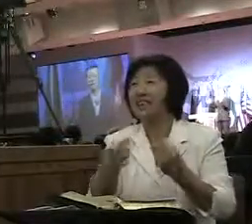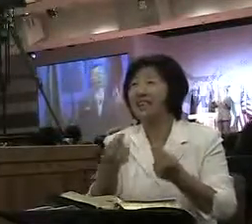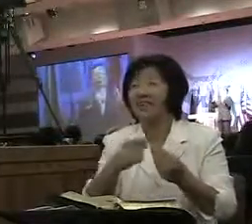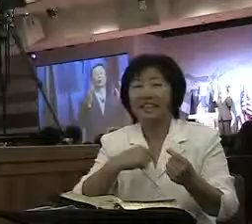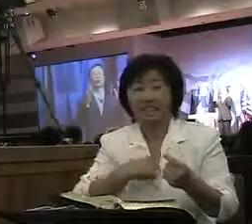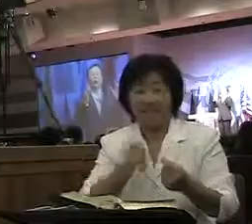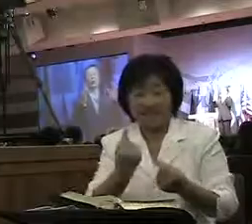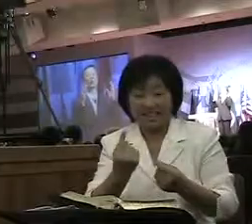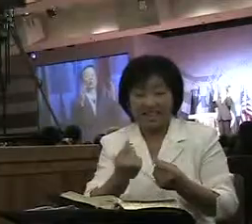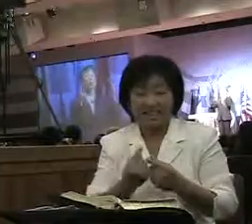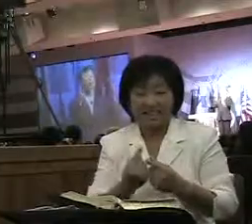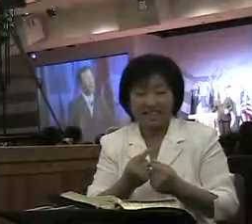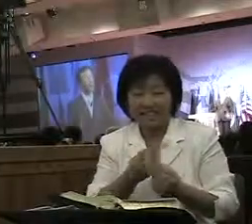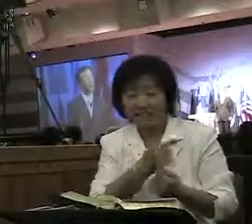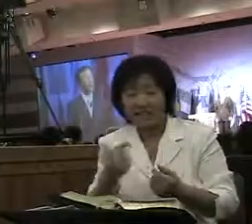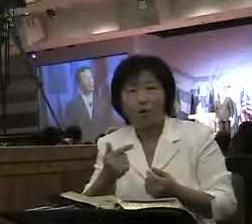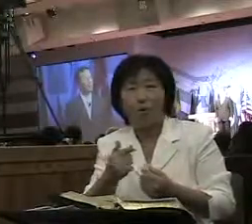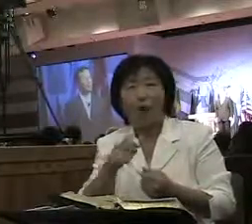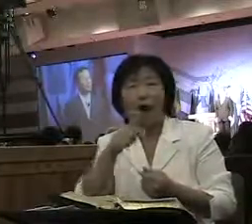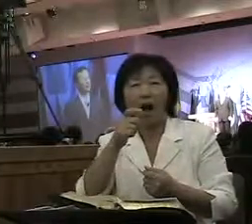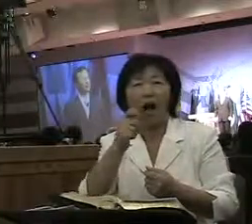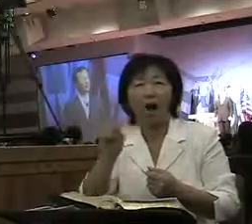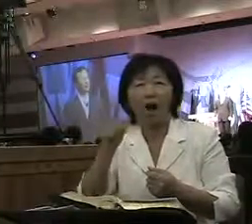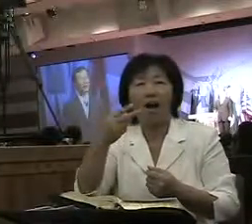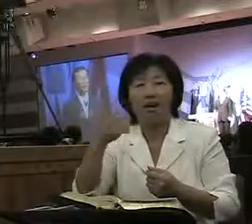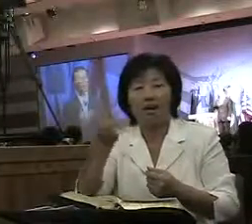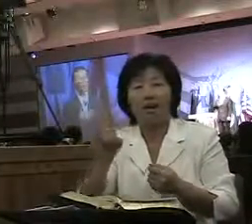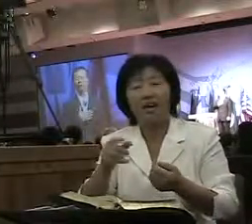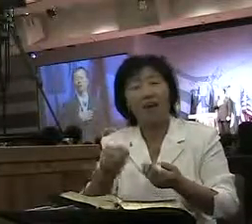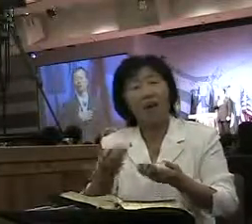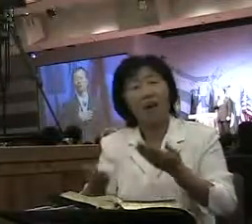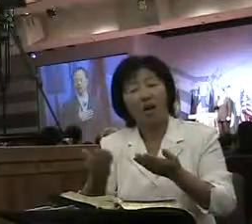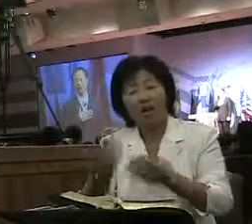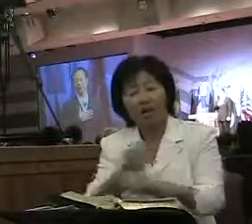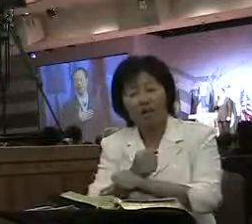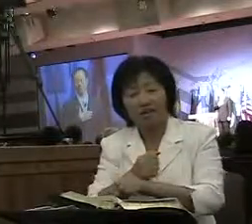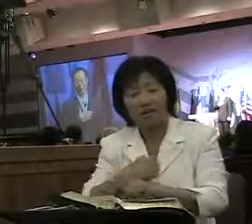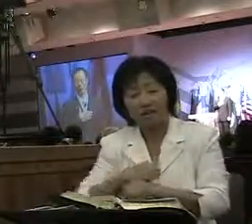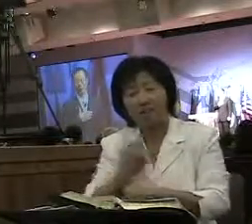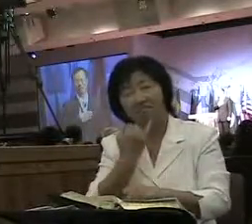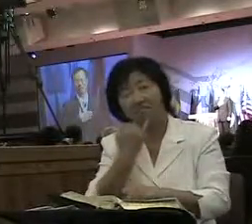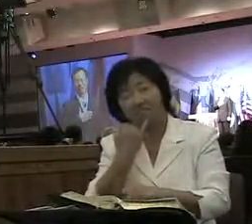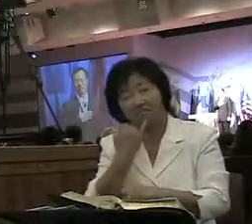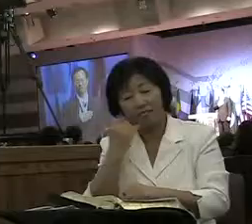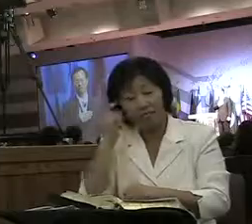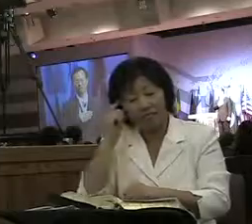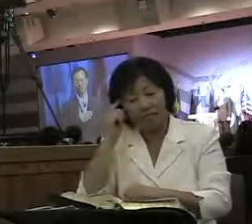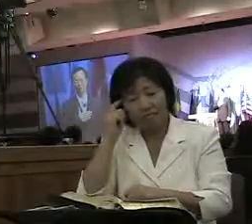자신을 너무나 과대평가해요. 나 자신을 너무나 괜찮다고 봅니다.